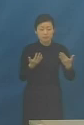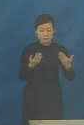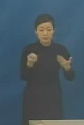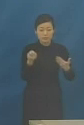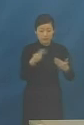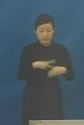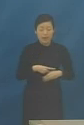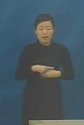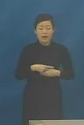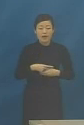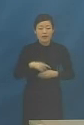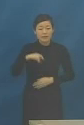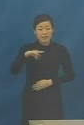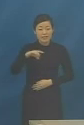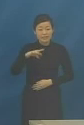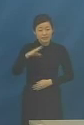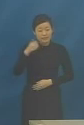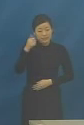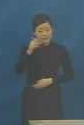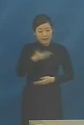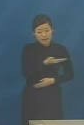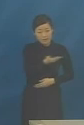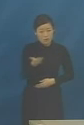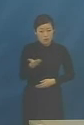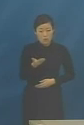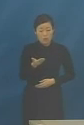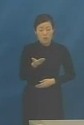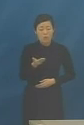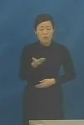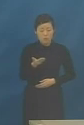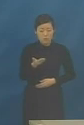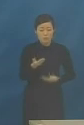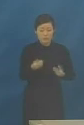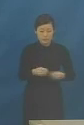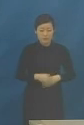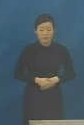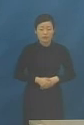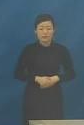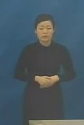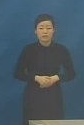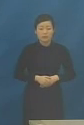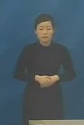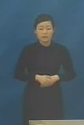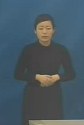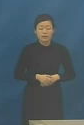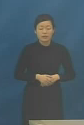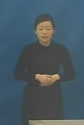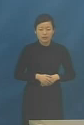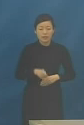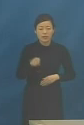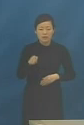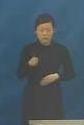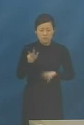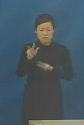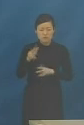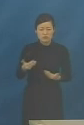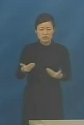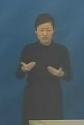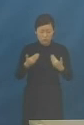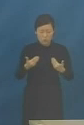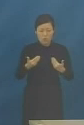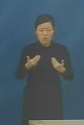アンケート oあの乳いたしましたで盛り怒涛の規制が必要という方が9割ございまし